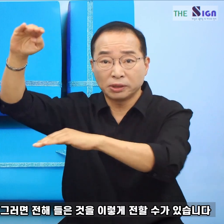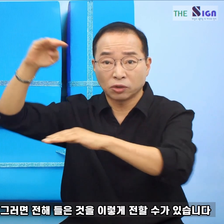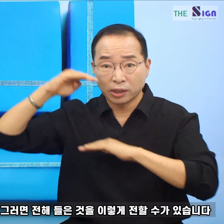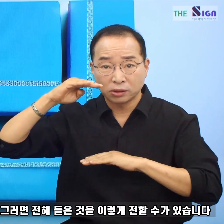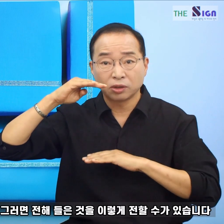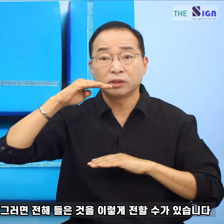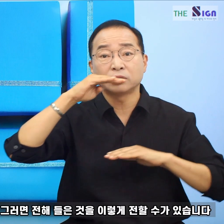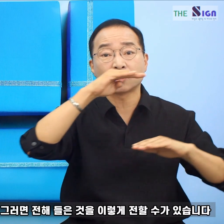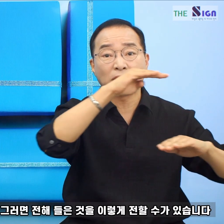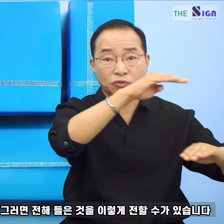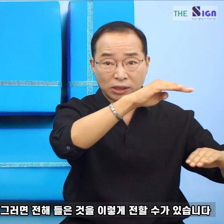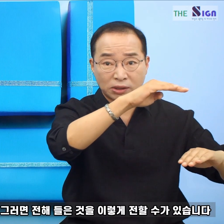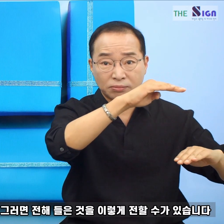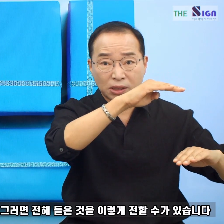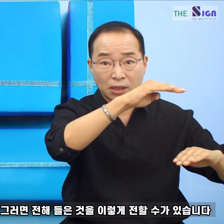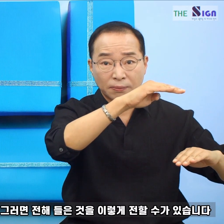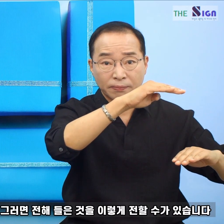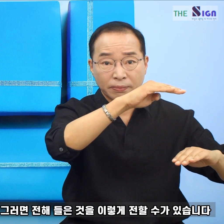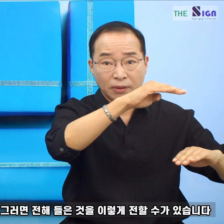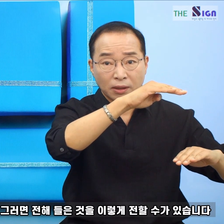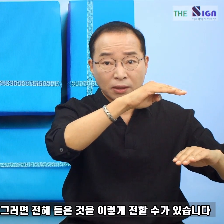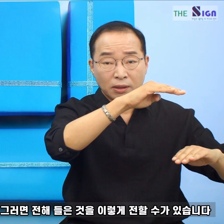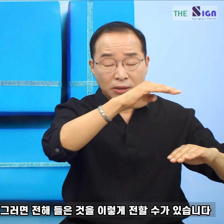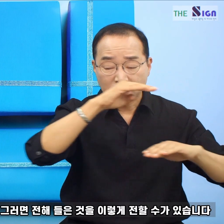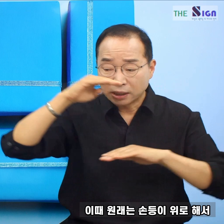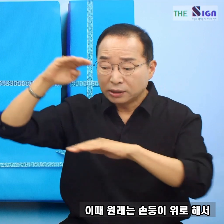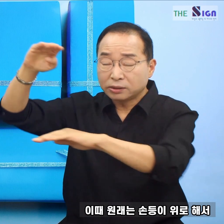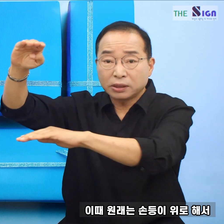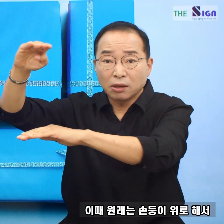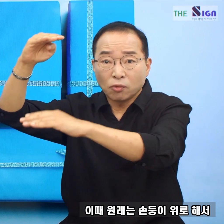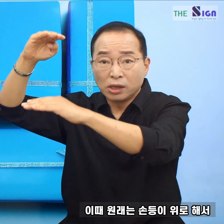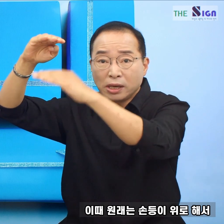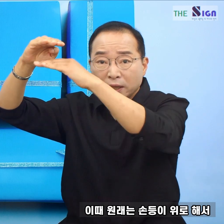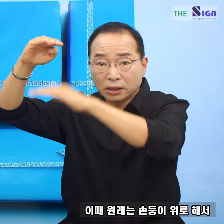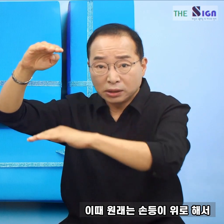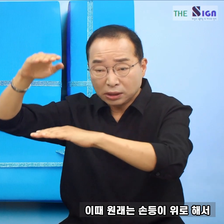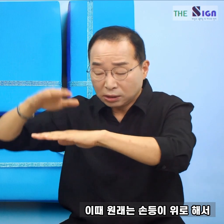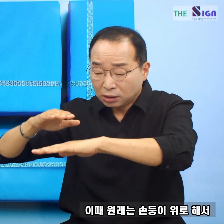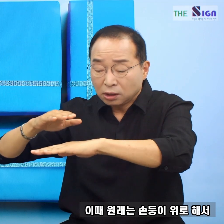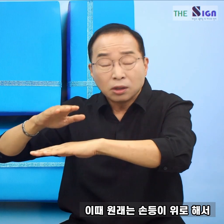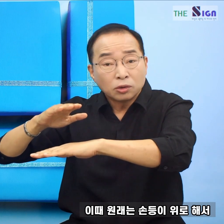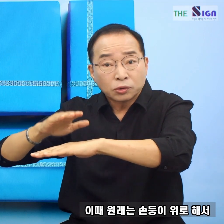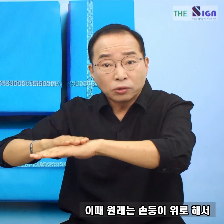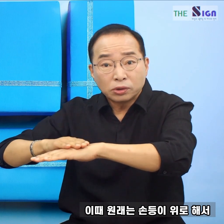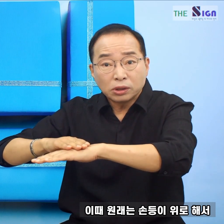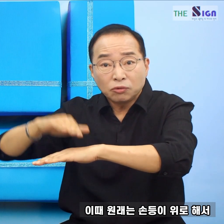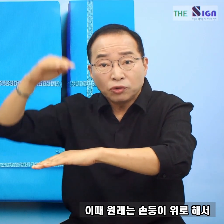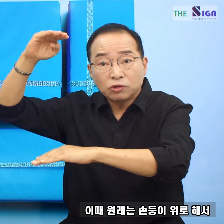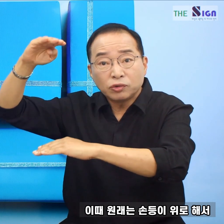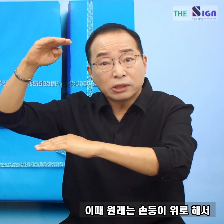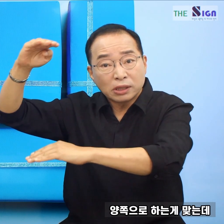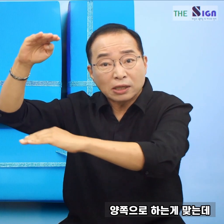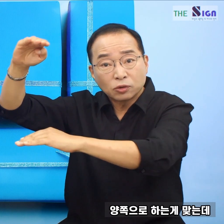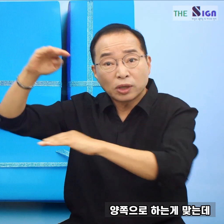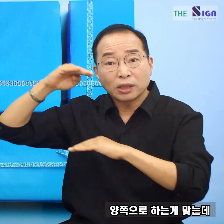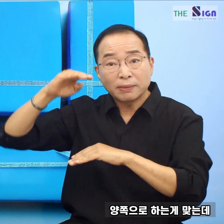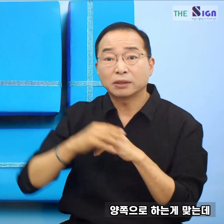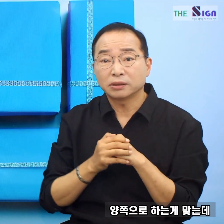전해 들은 걸 이렇게 전할 수가 있습니다. 자, 이때 원래는 손등이 위로 해서 양쪽으로 하는 게